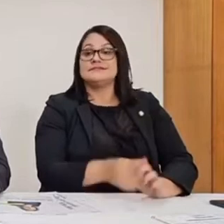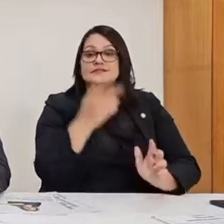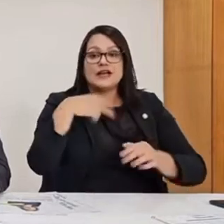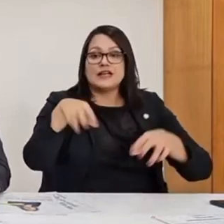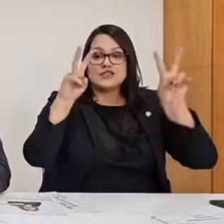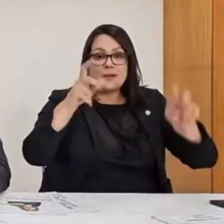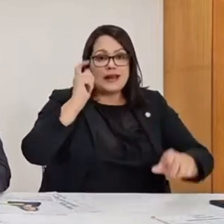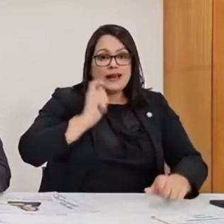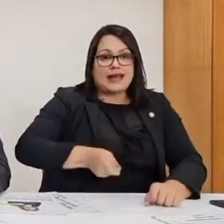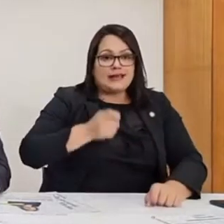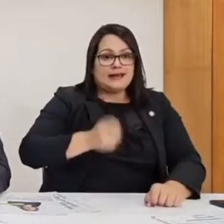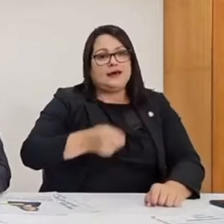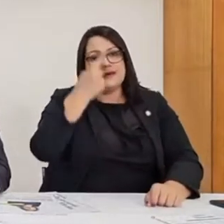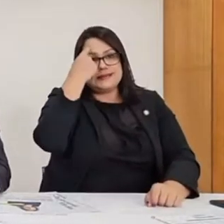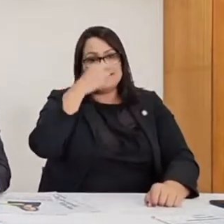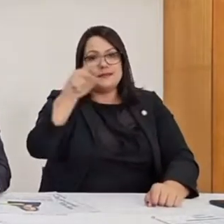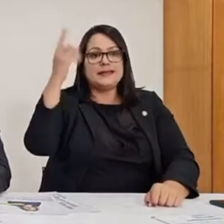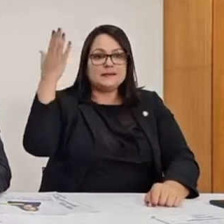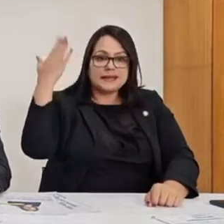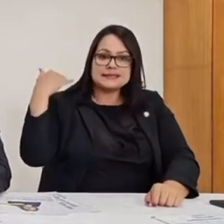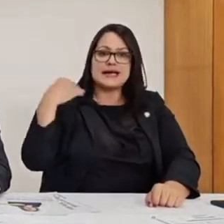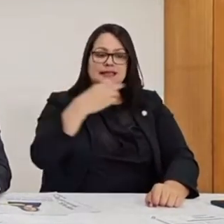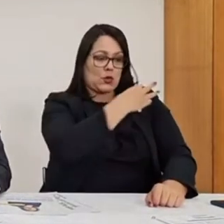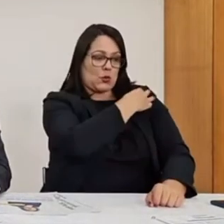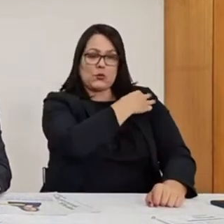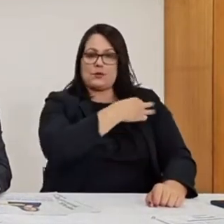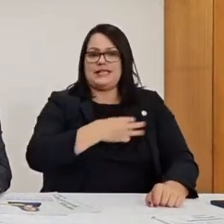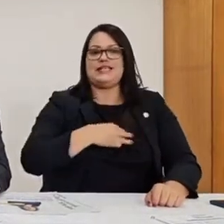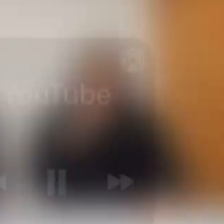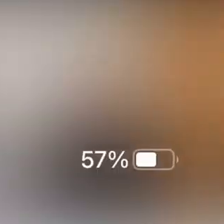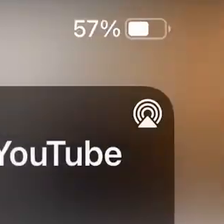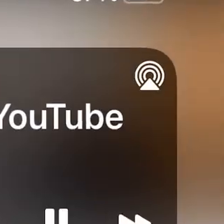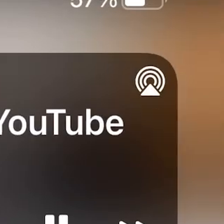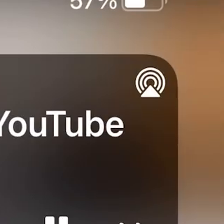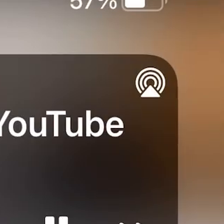semana passada o ministro Tarcísio, nosso ministro da Infraestrutura, participou.